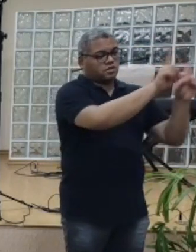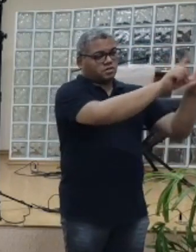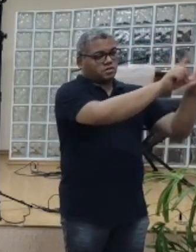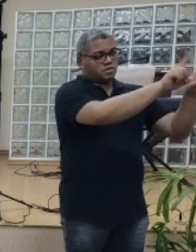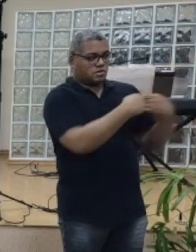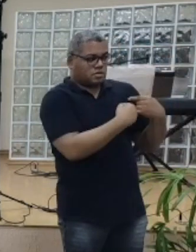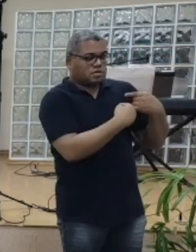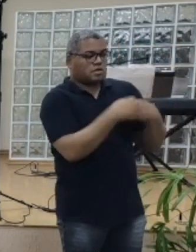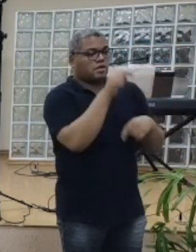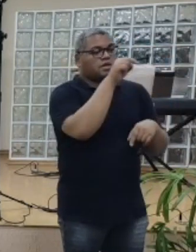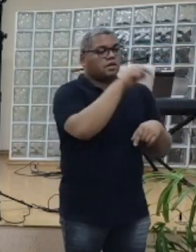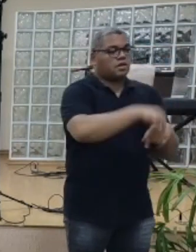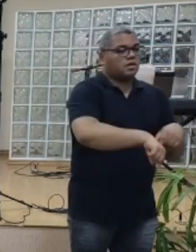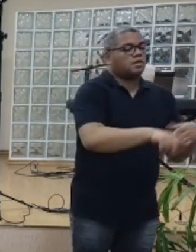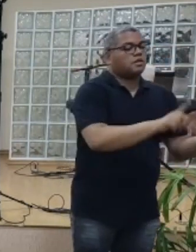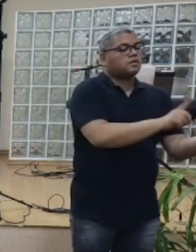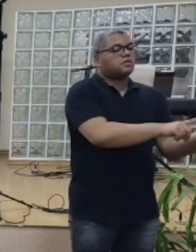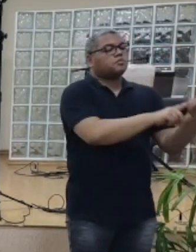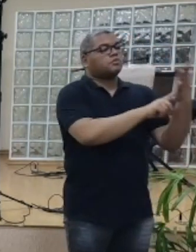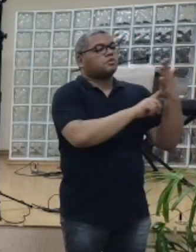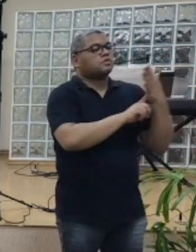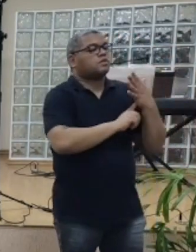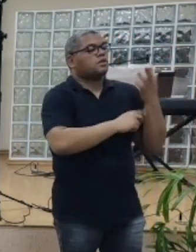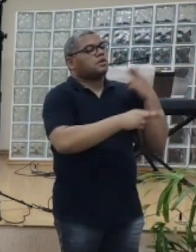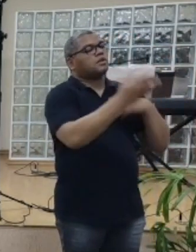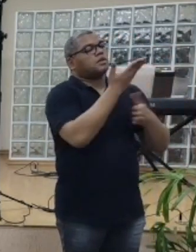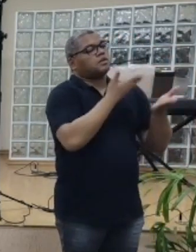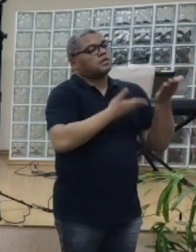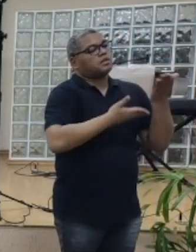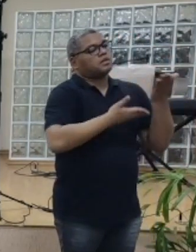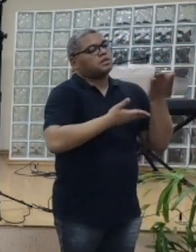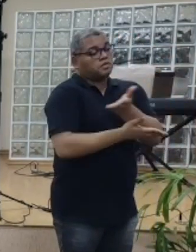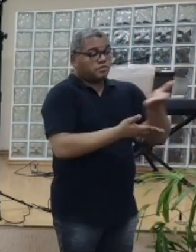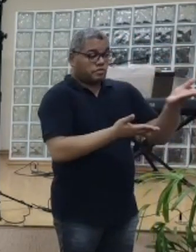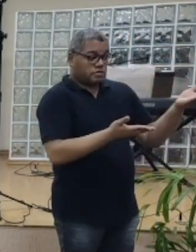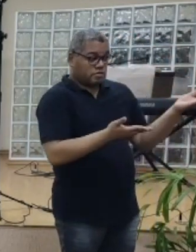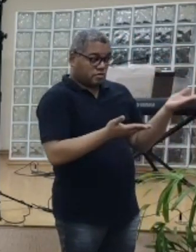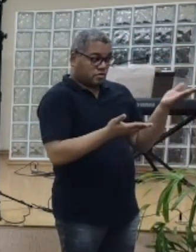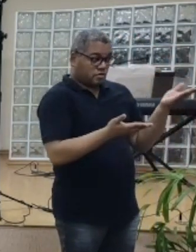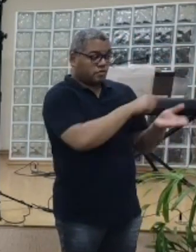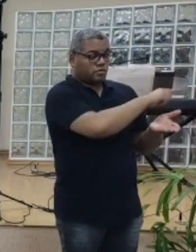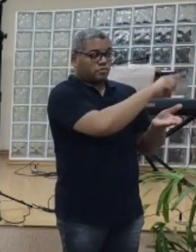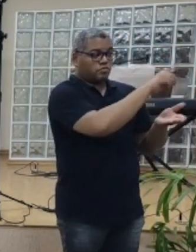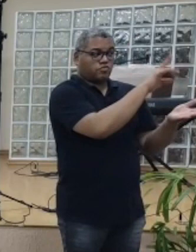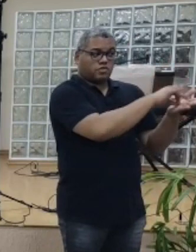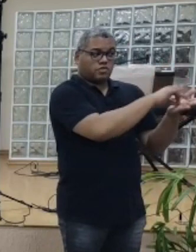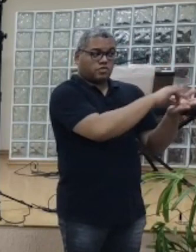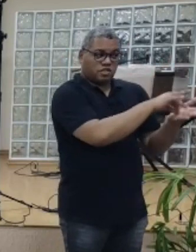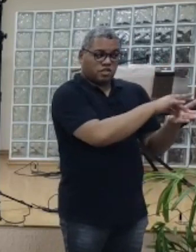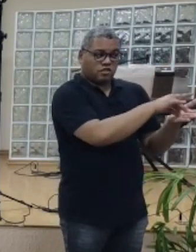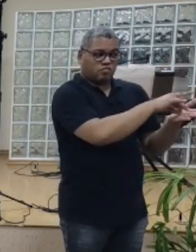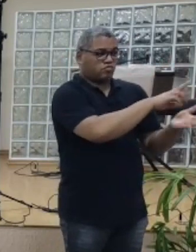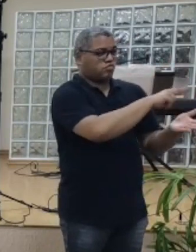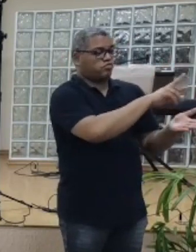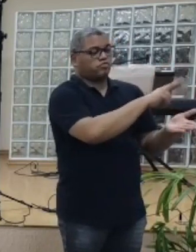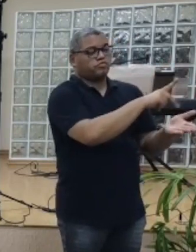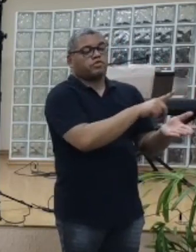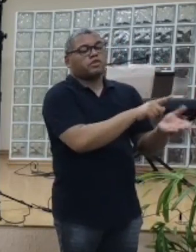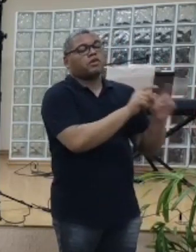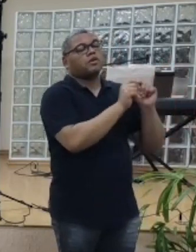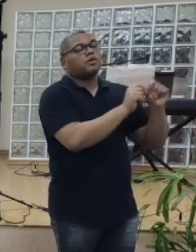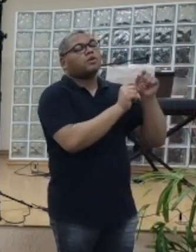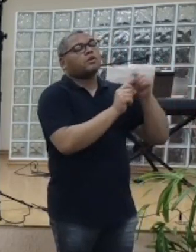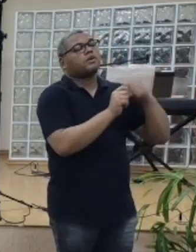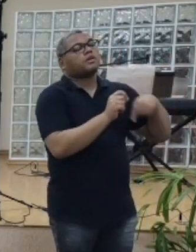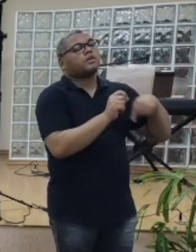Esses que se mostraram tão zelosos em relação a vocês não estão sendo sinceros. O que eles querem